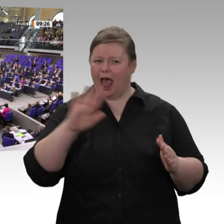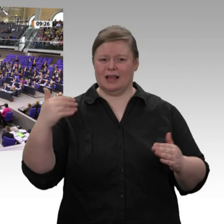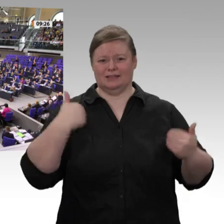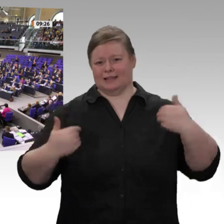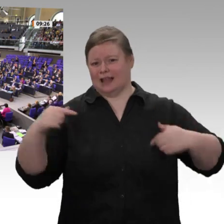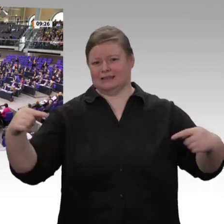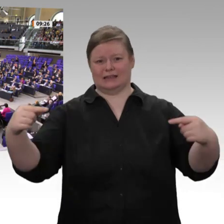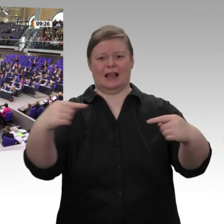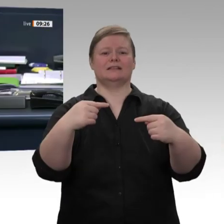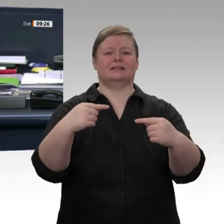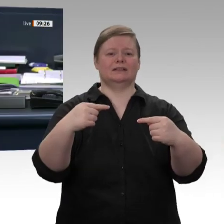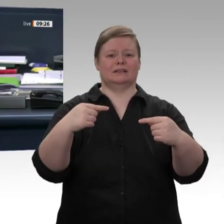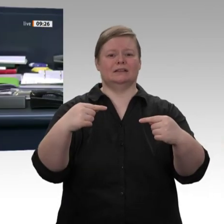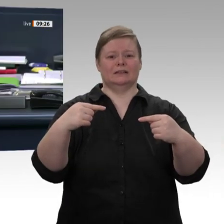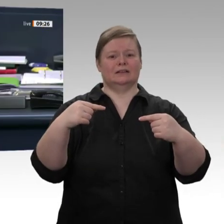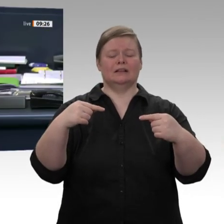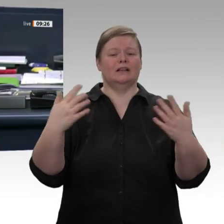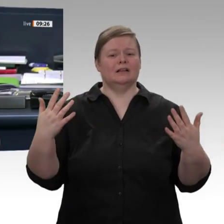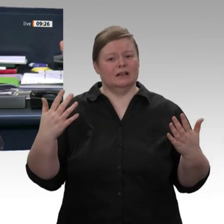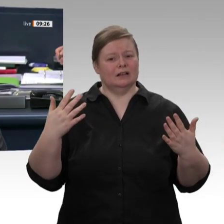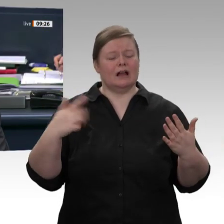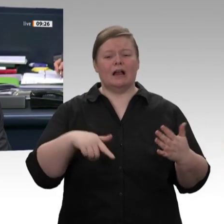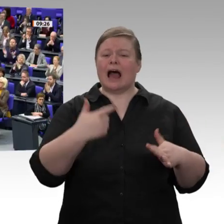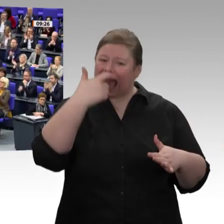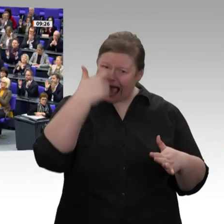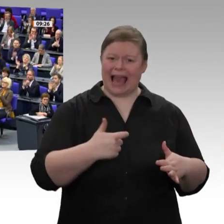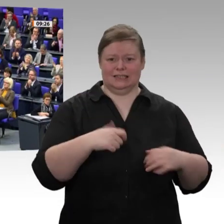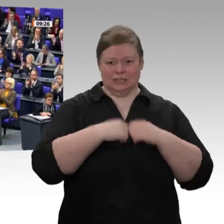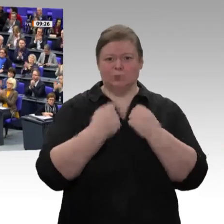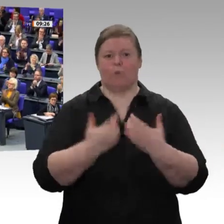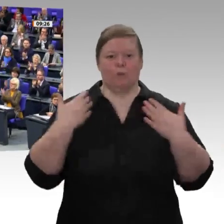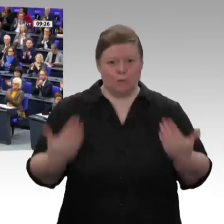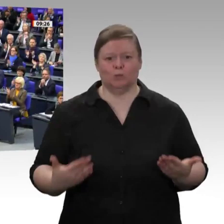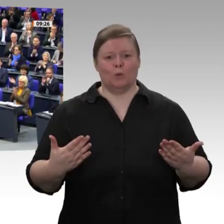Jetzt hat das Wort der Vorsitzende der SPD-Fraktion, Dr. Rolf Mützenich.